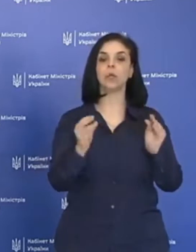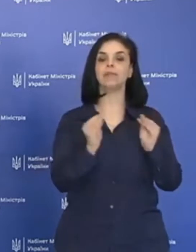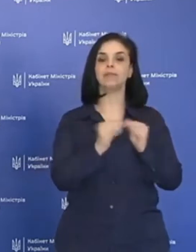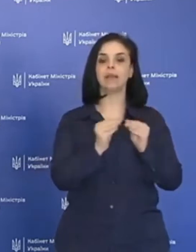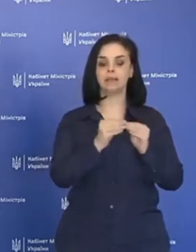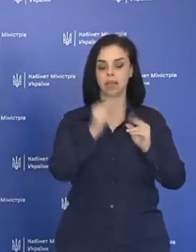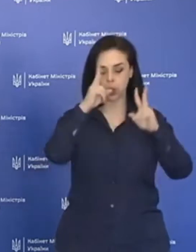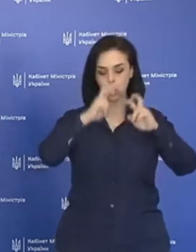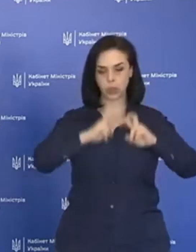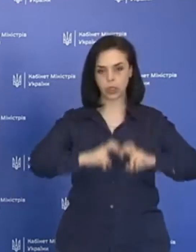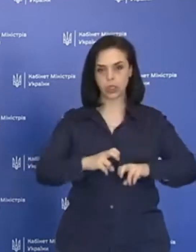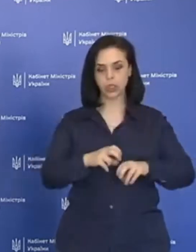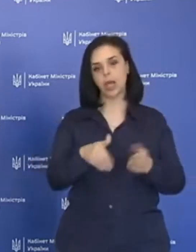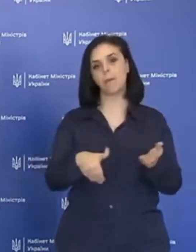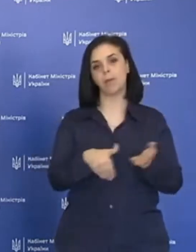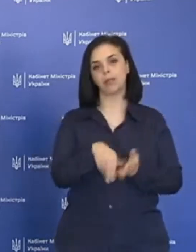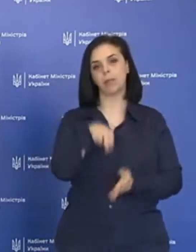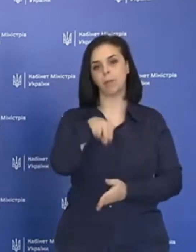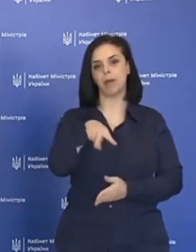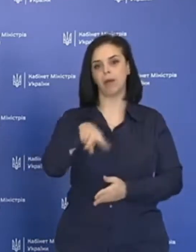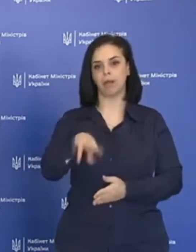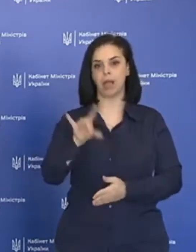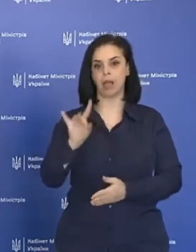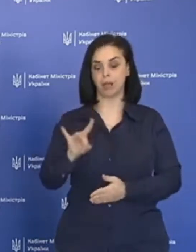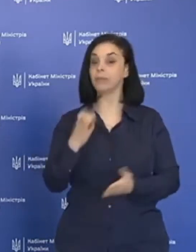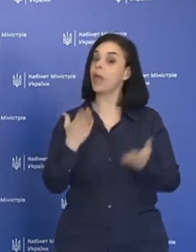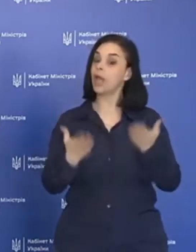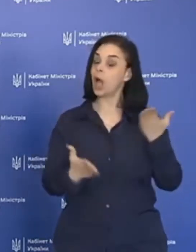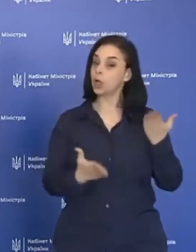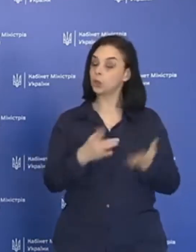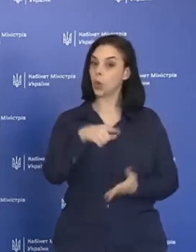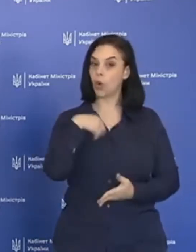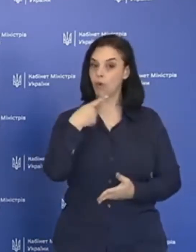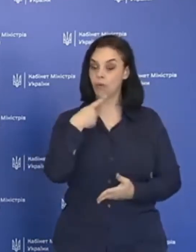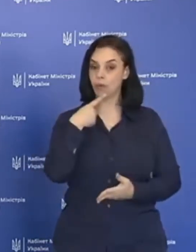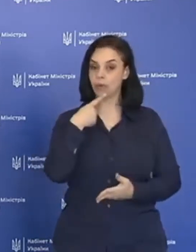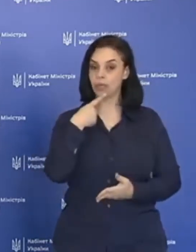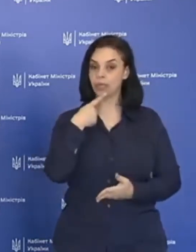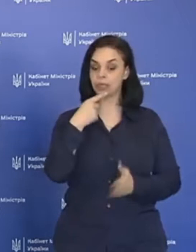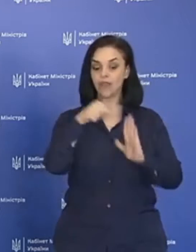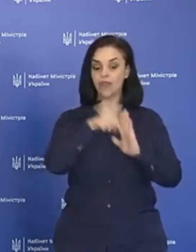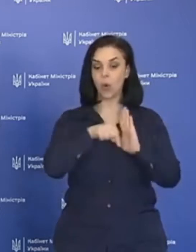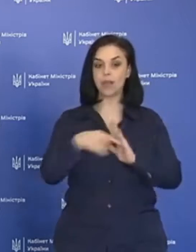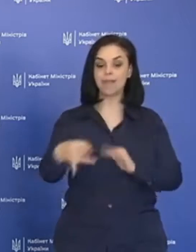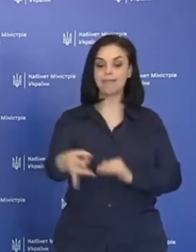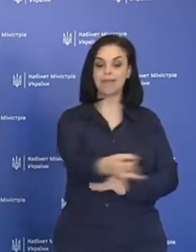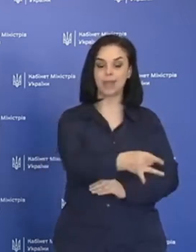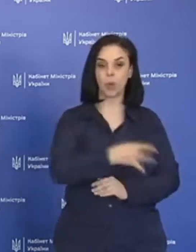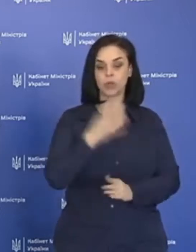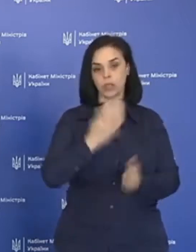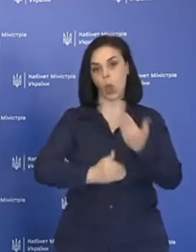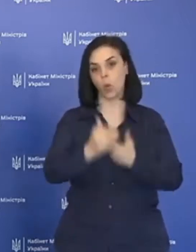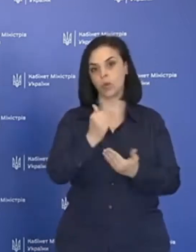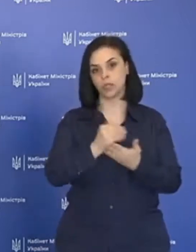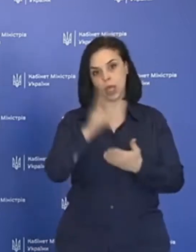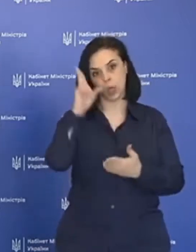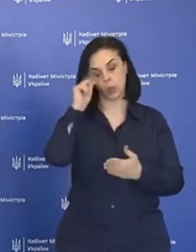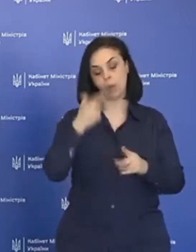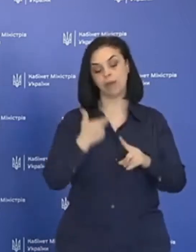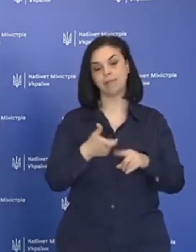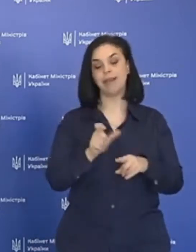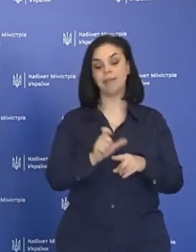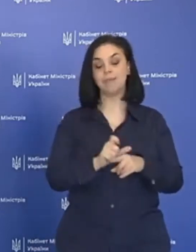3710 досліджень методом ПЛР. Якщо говорити в розрізі регіонів, то за останню добу